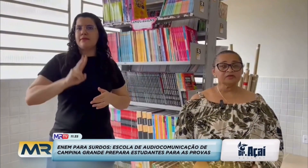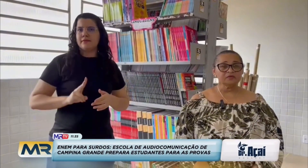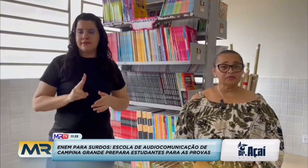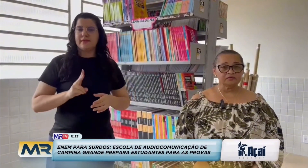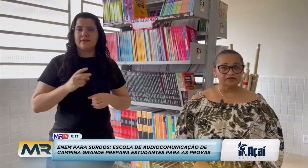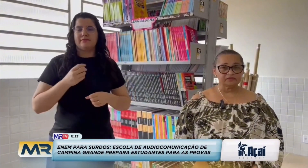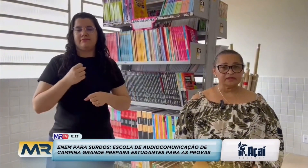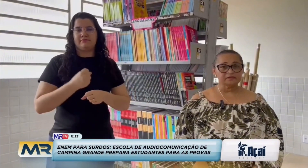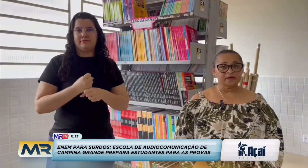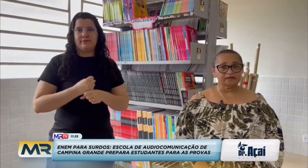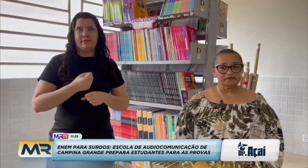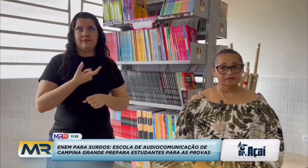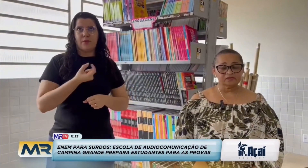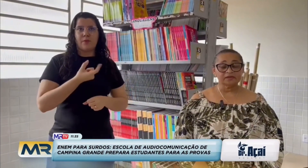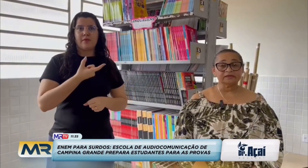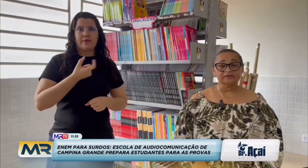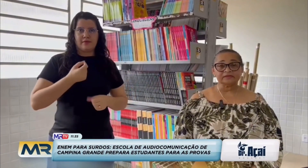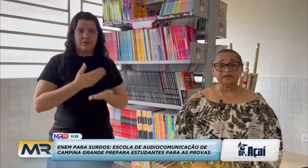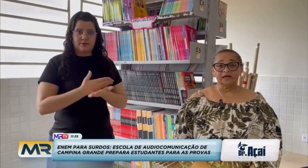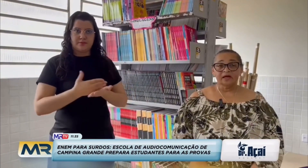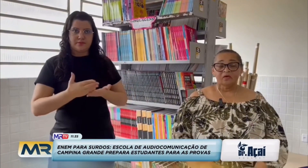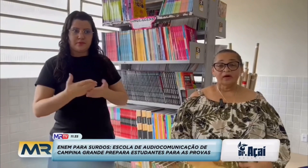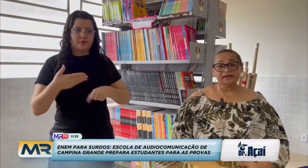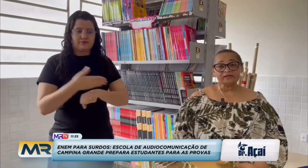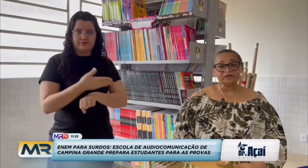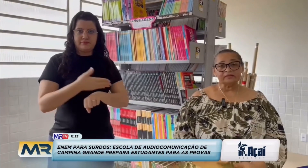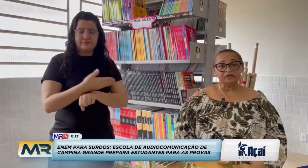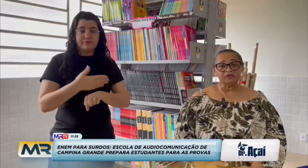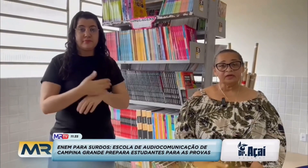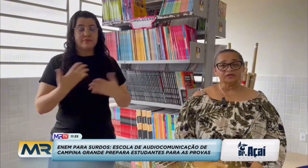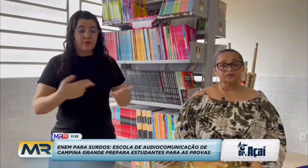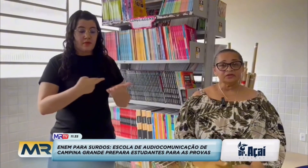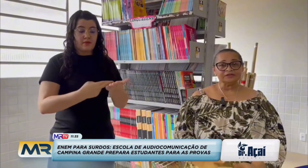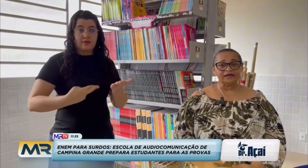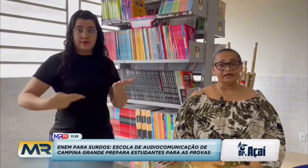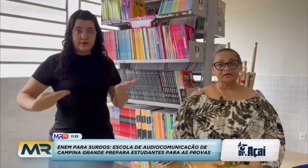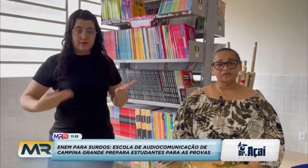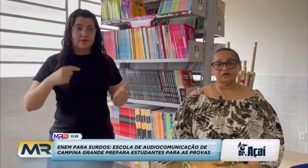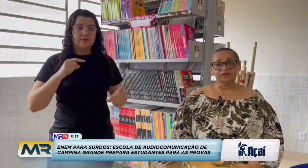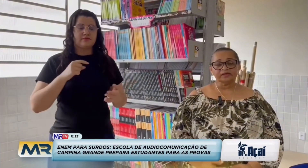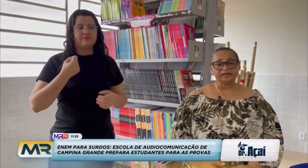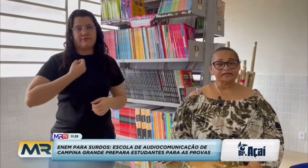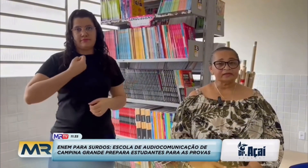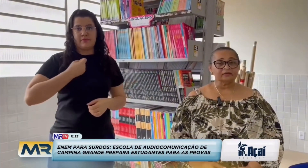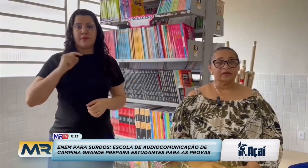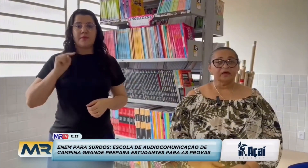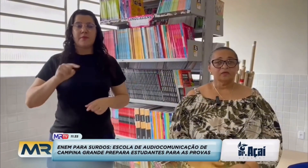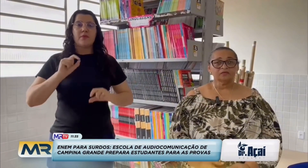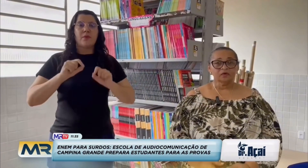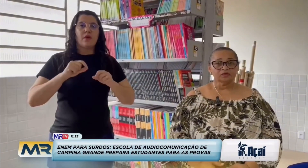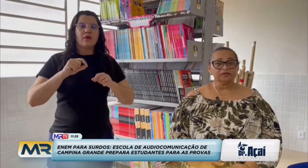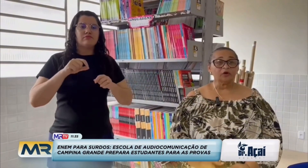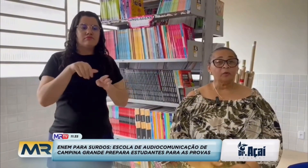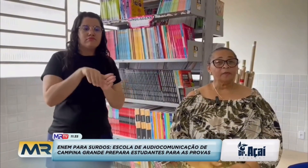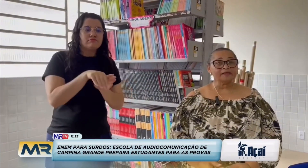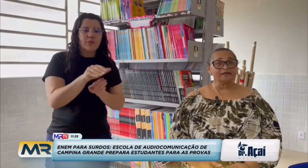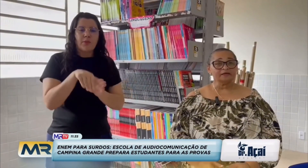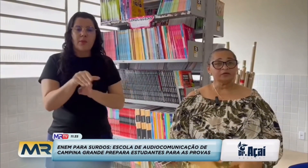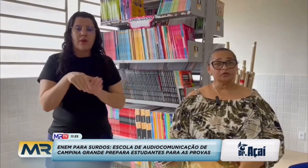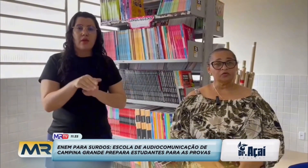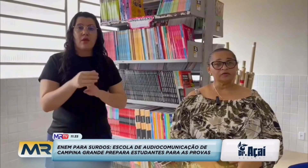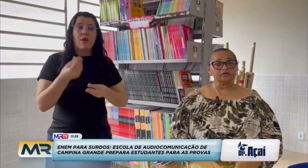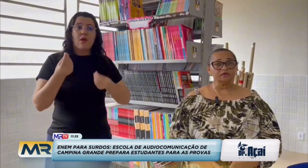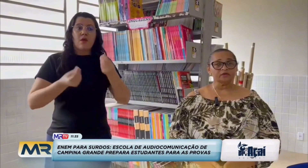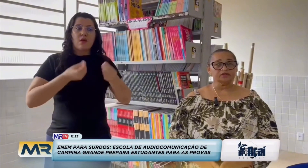desde 2020 eu faço parte disso. Então, assim, o Redação Nota 1000, ele nos dá uma orientação, um norte de como